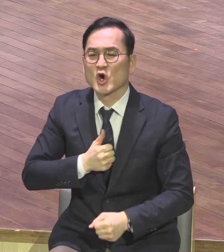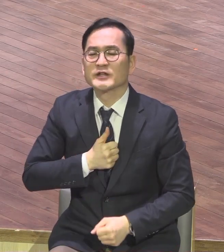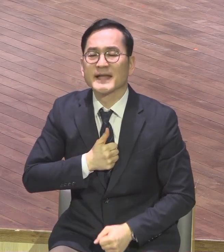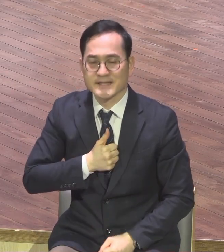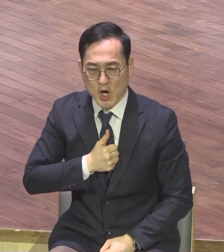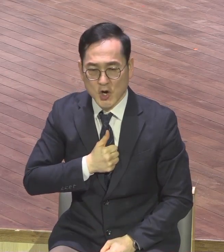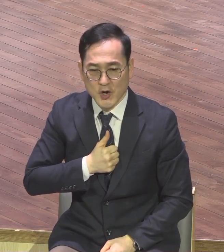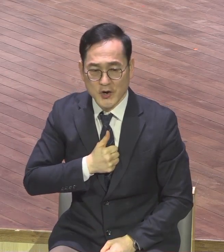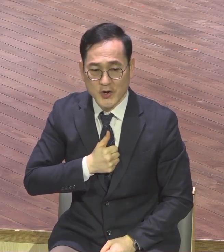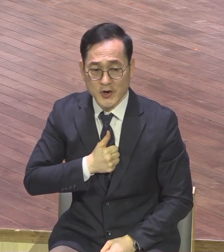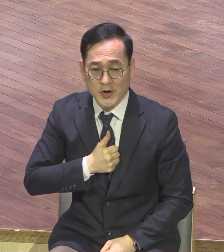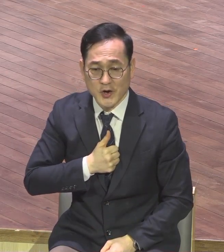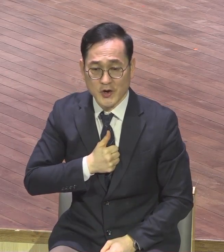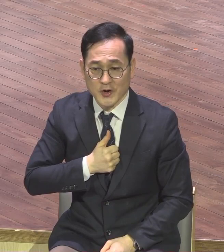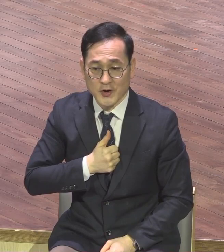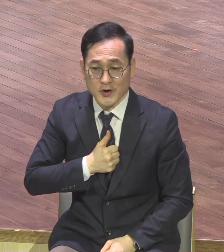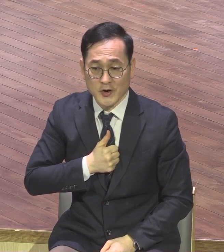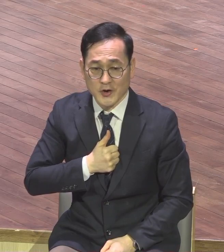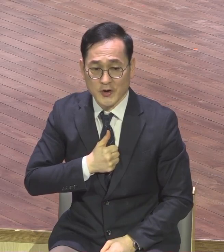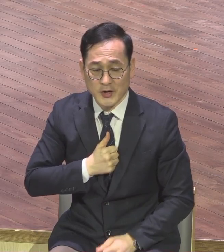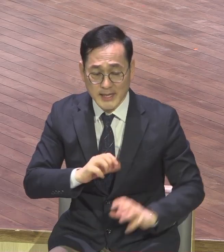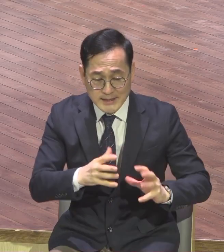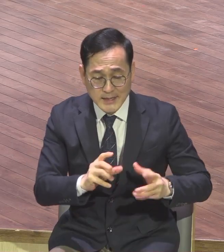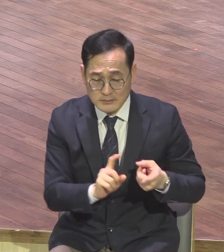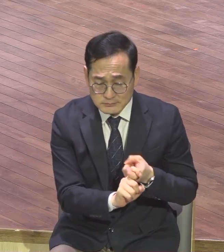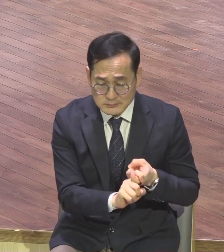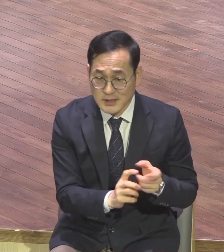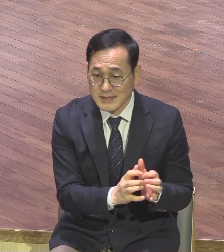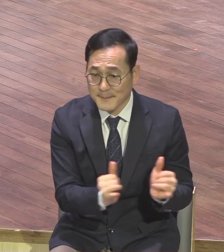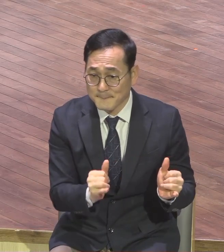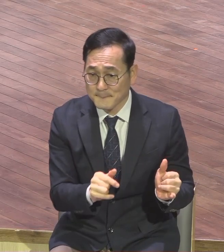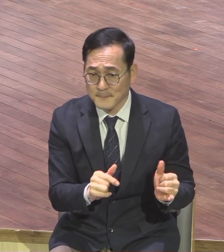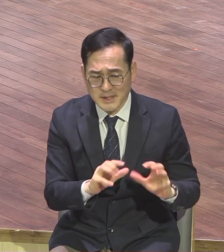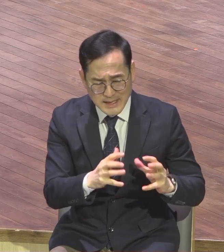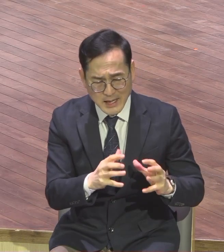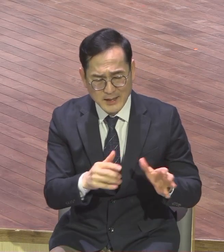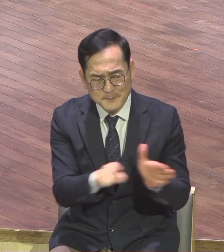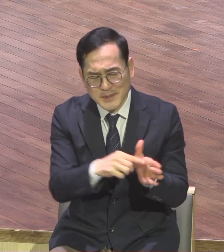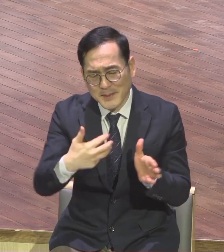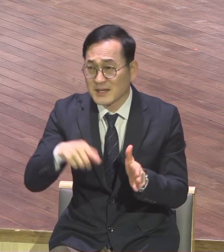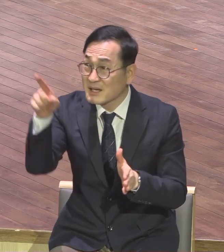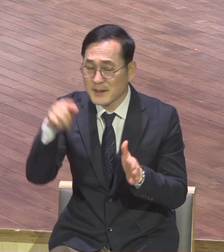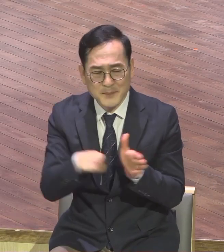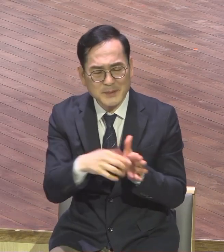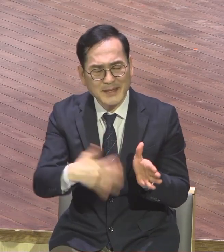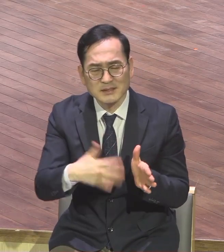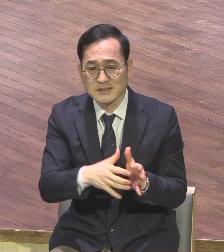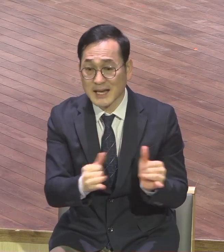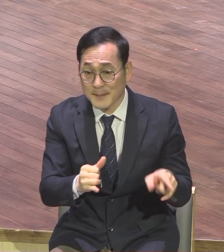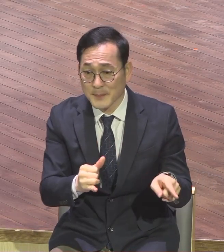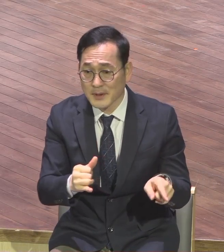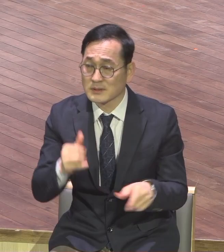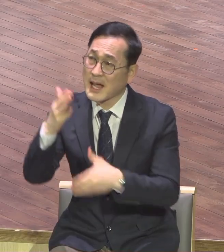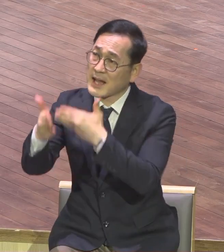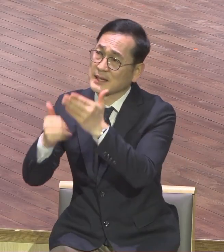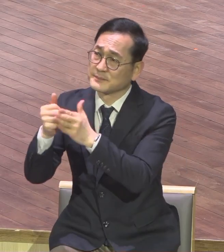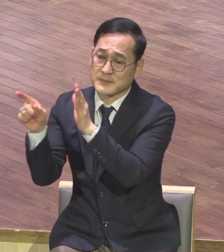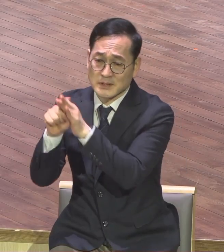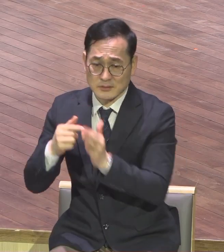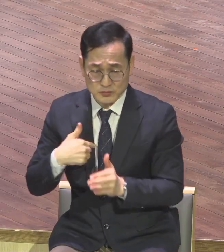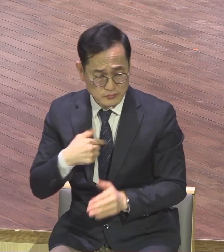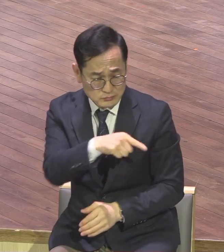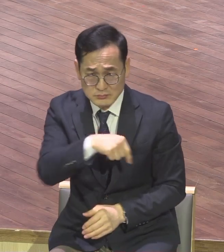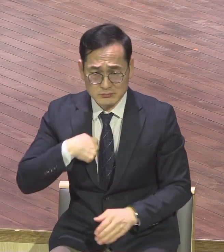사는 게 다릅니다. 땅에 속한 사람들하고 세상 불신자들하고 우리 하늘에 속한 나하고 사는 내용이